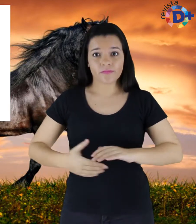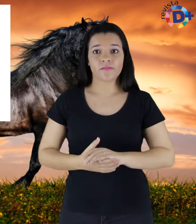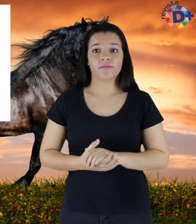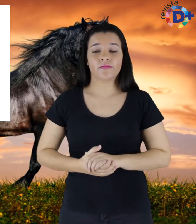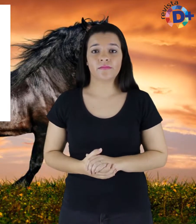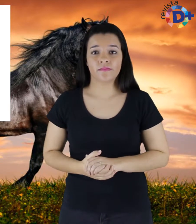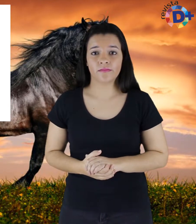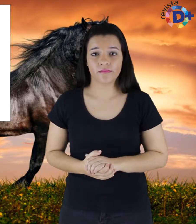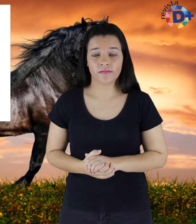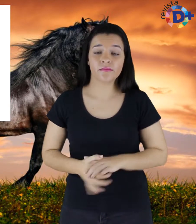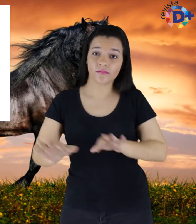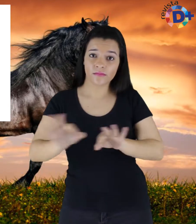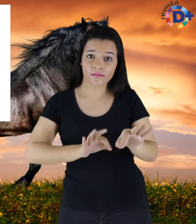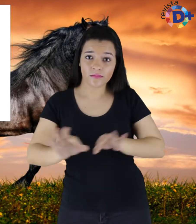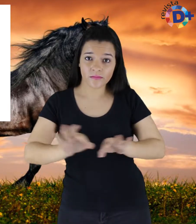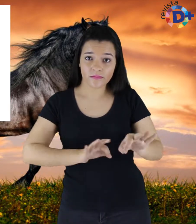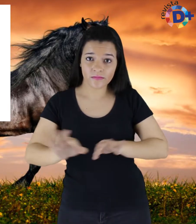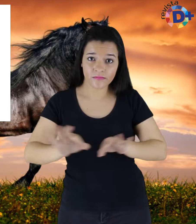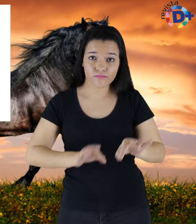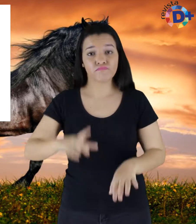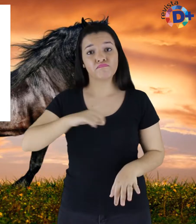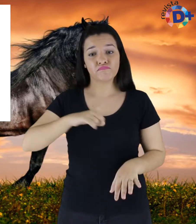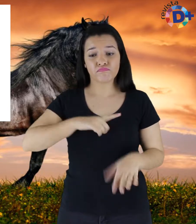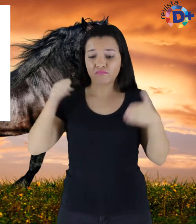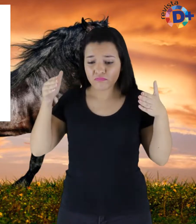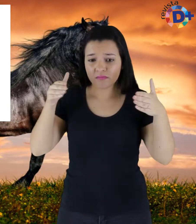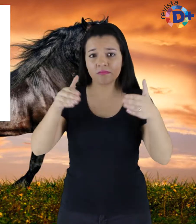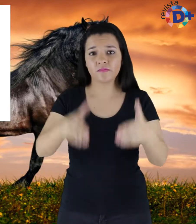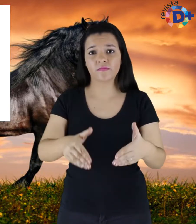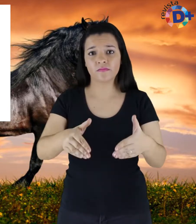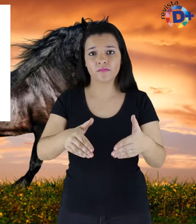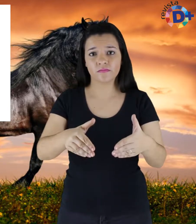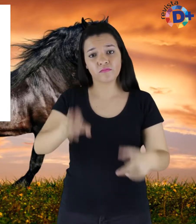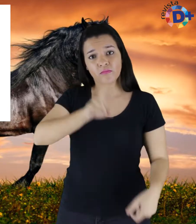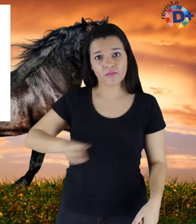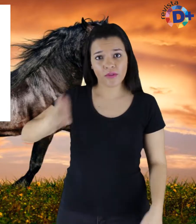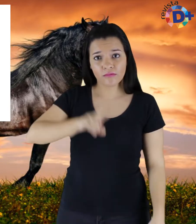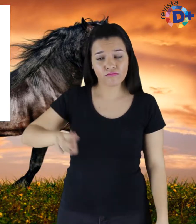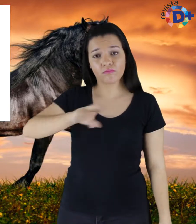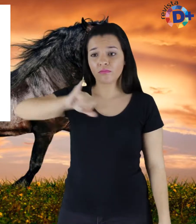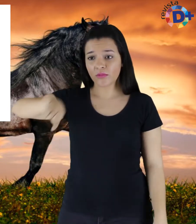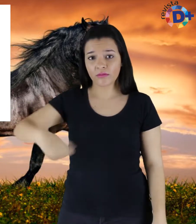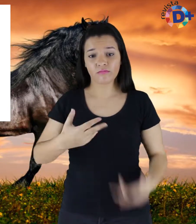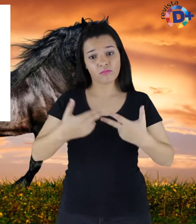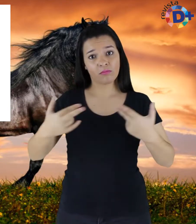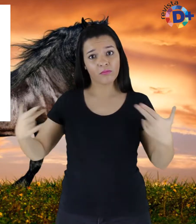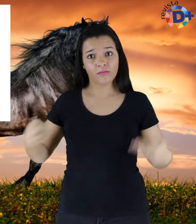o projeto tem como objetivo utilizar os recursos da economia terá pia para